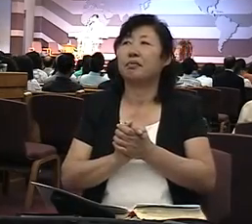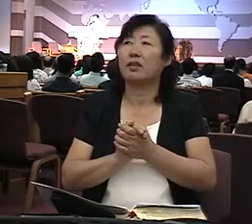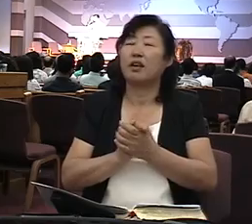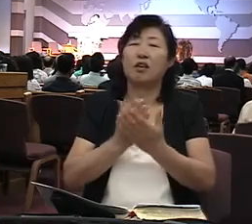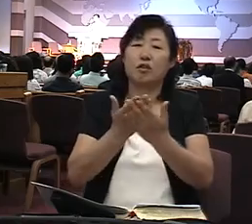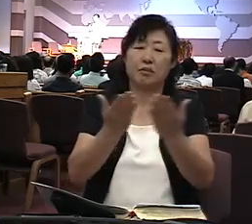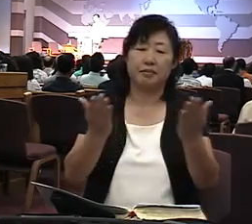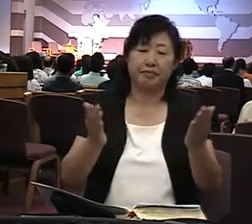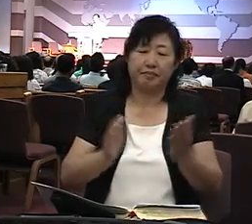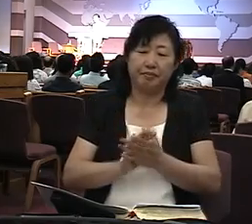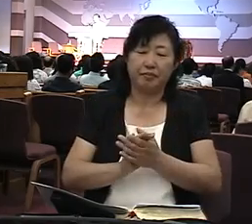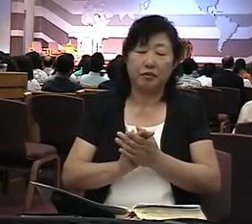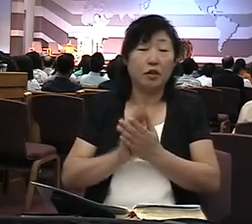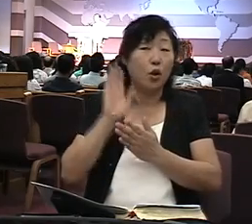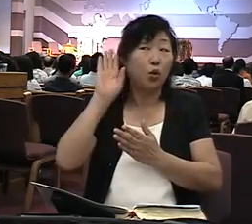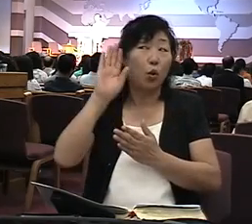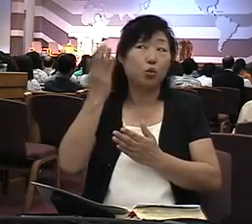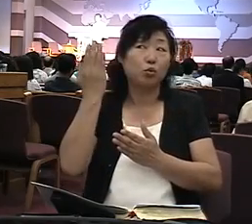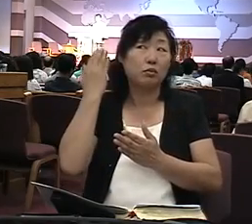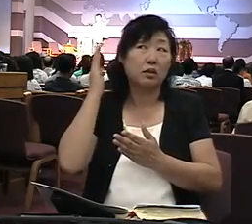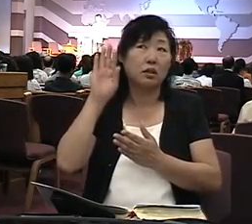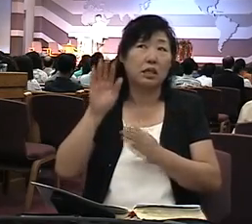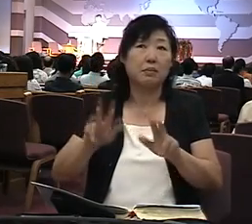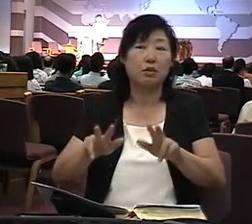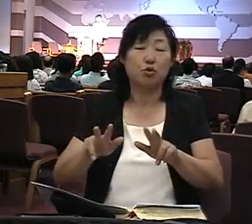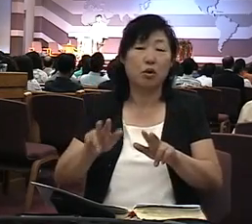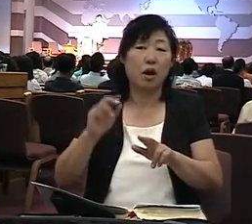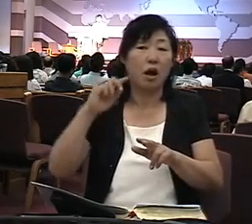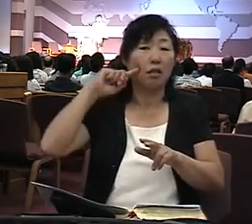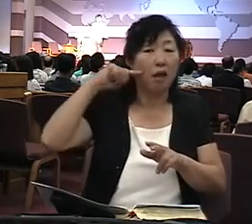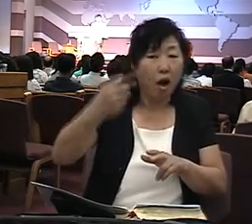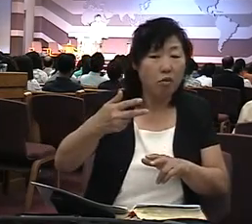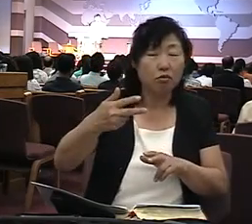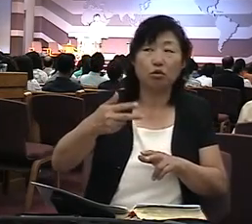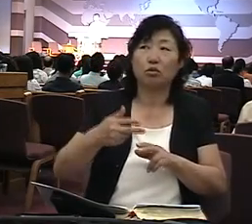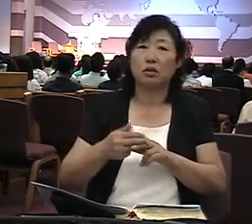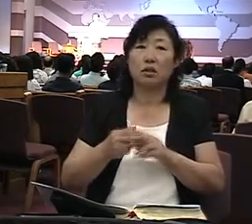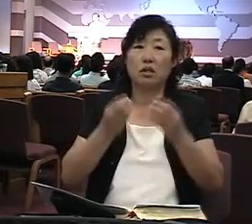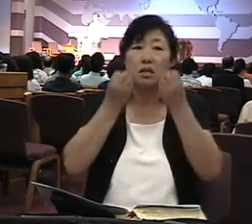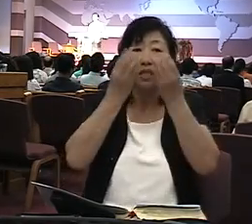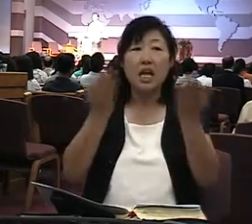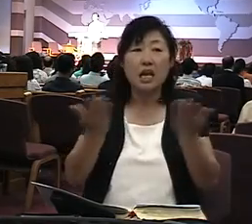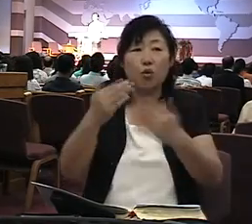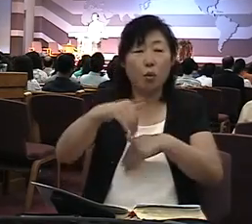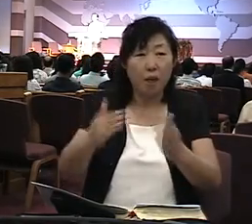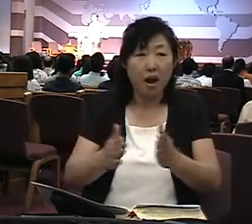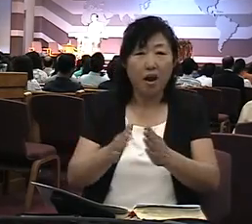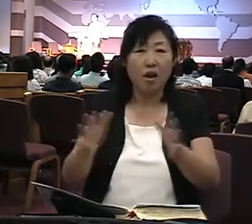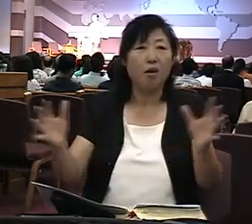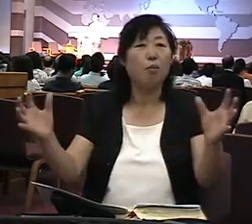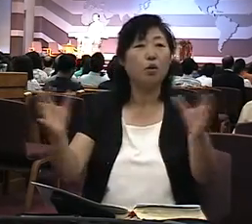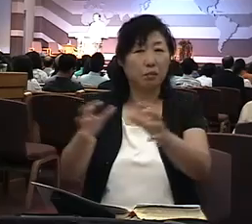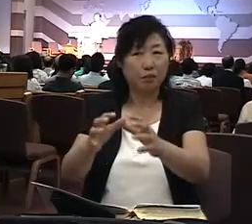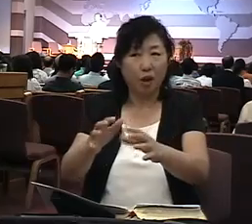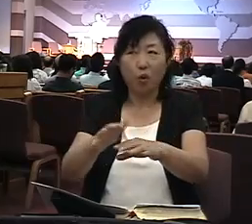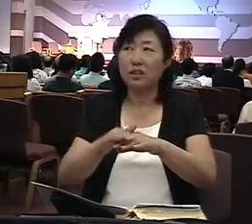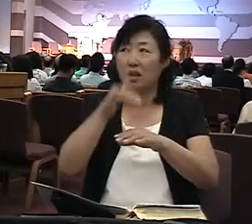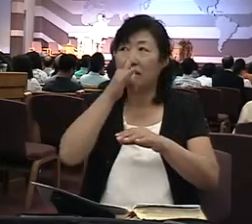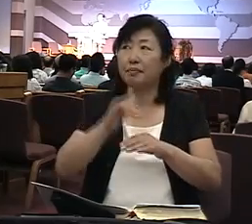여러분 요사이 이번 주와 다음 주에 우리가 그 세일꾼반을 모집하고 있습니다. 세일꾼반이 뭐냐면 우리 교회에서